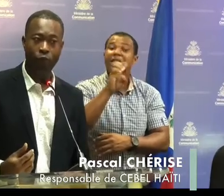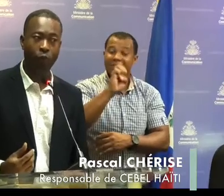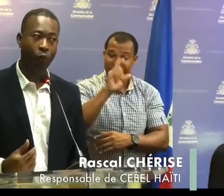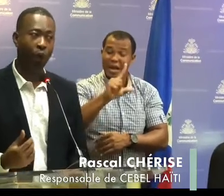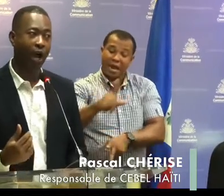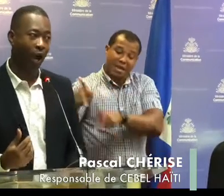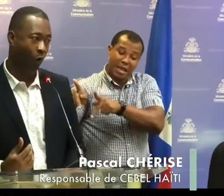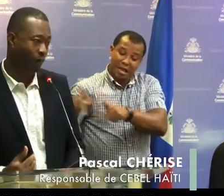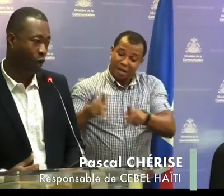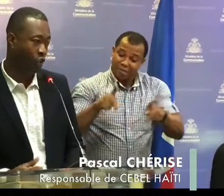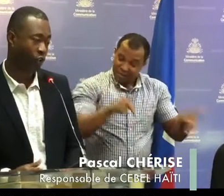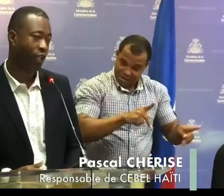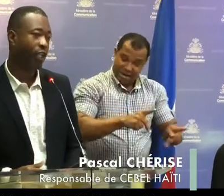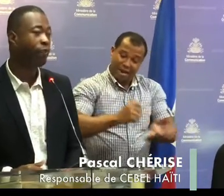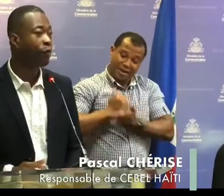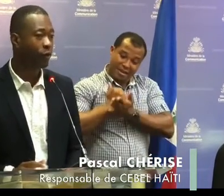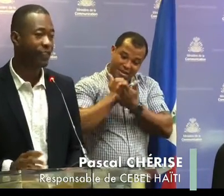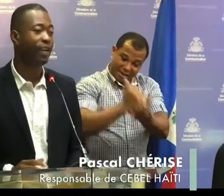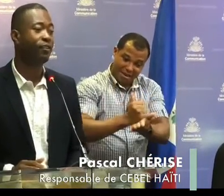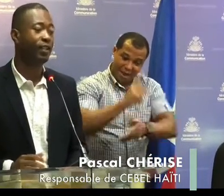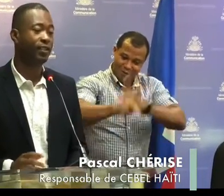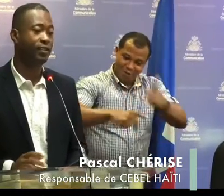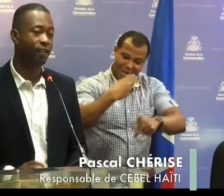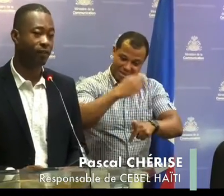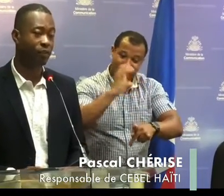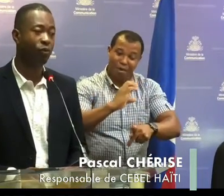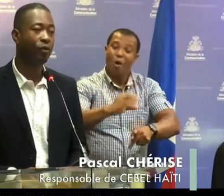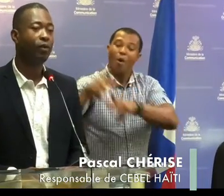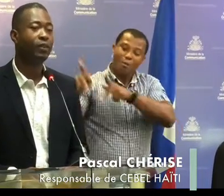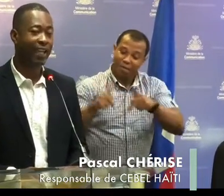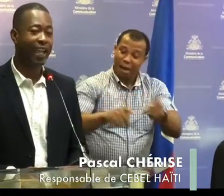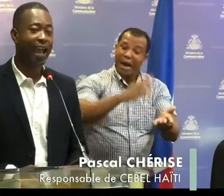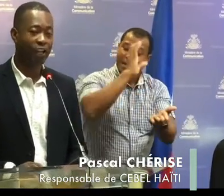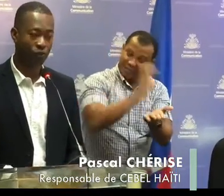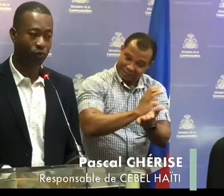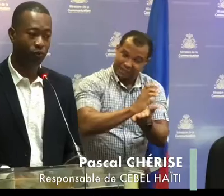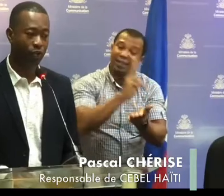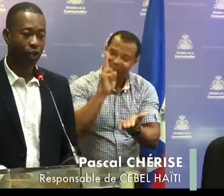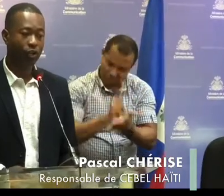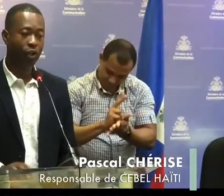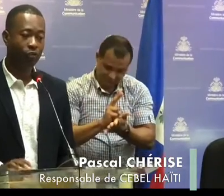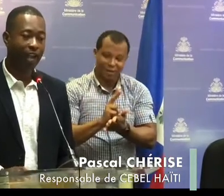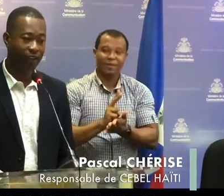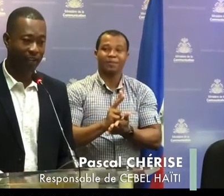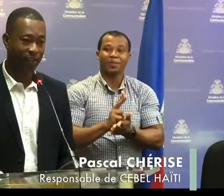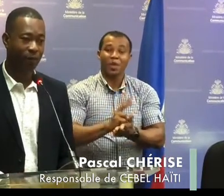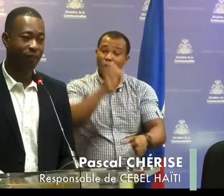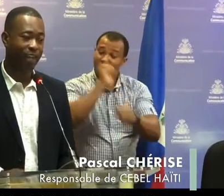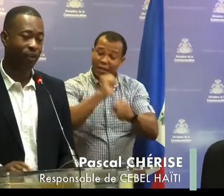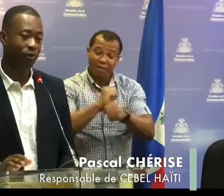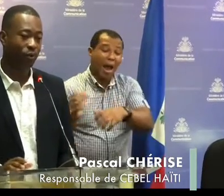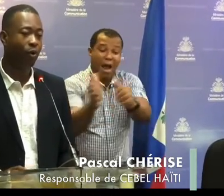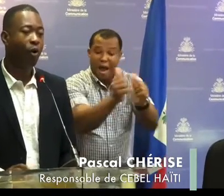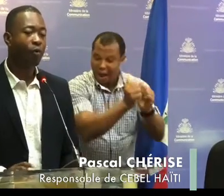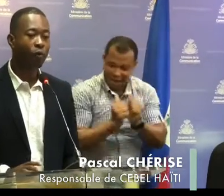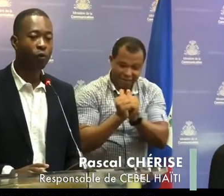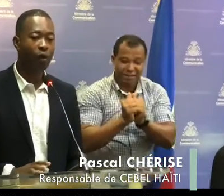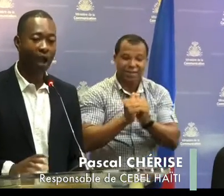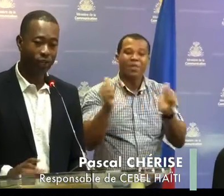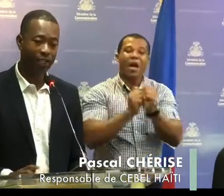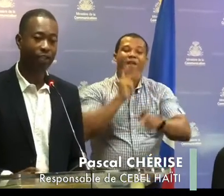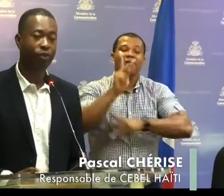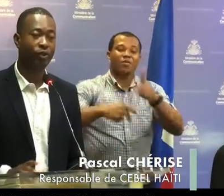interview pour en embauche, il faut que CV très à jour. Donc nous travaillons ensemble avec eux